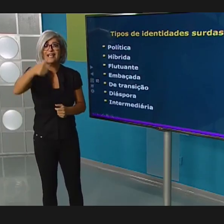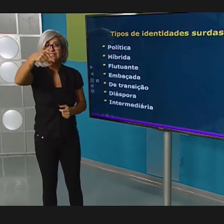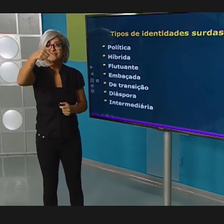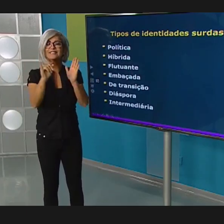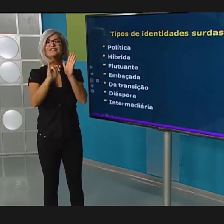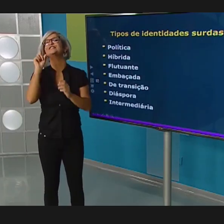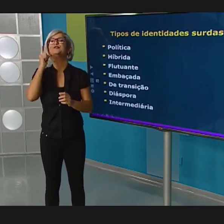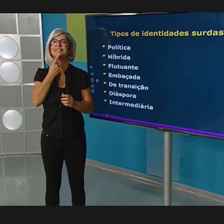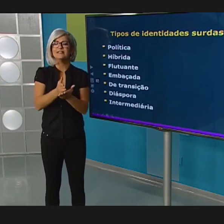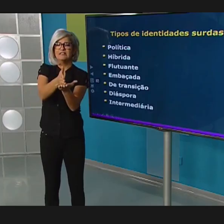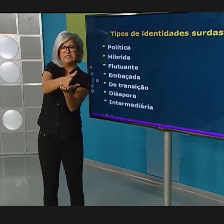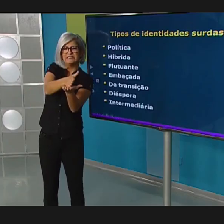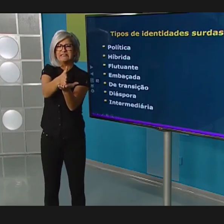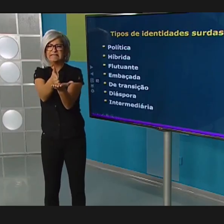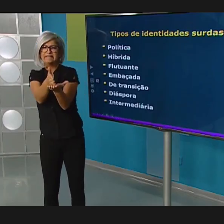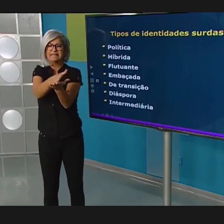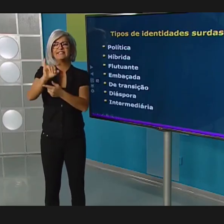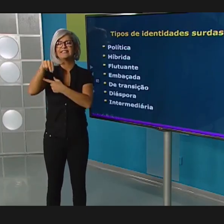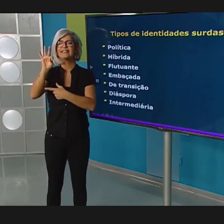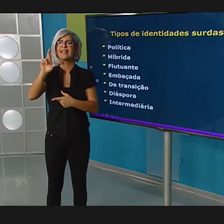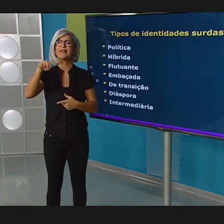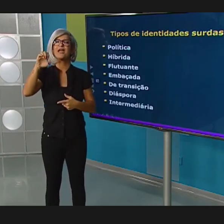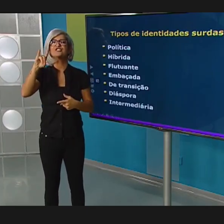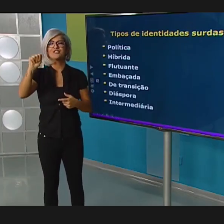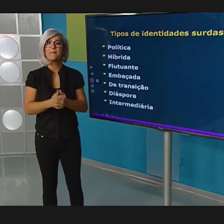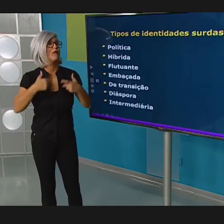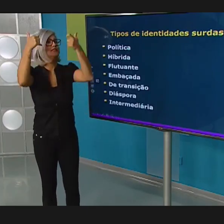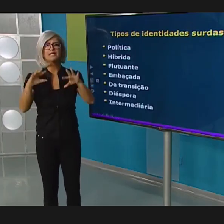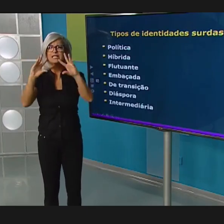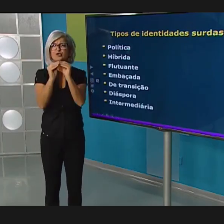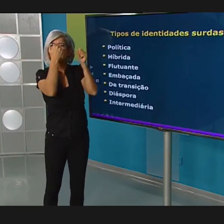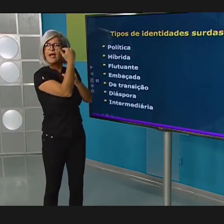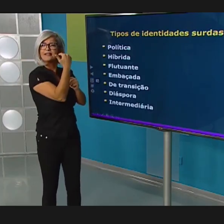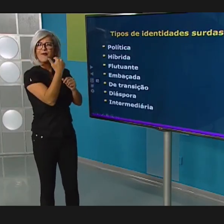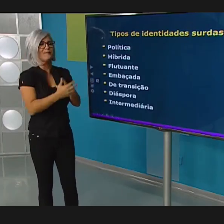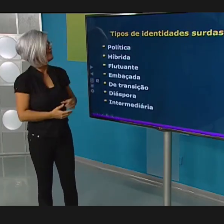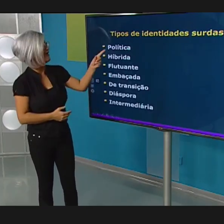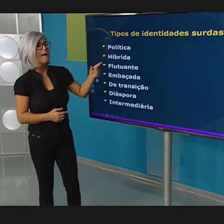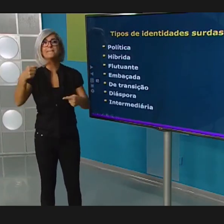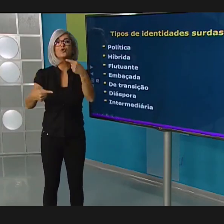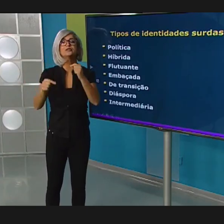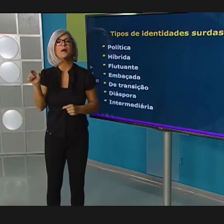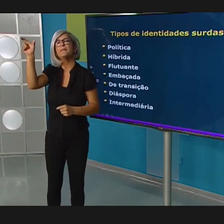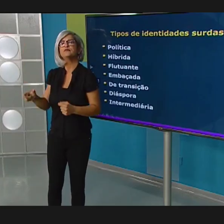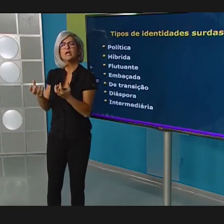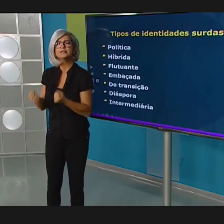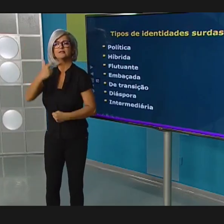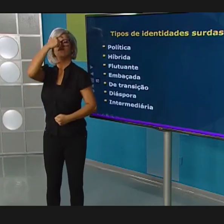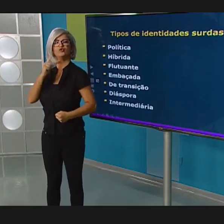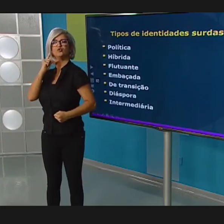E a sétima identidade surda é a intermediária. Intermediária. Eu vou explicar uma a uma de forma sintetizada para vocês. A identidade surda política trata do